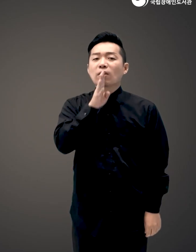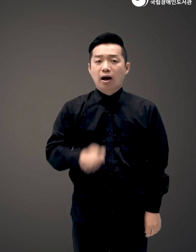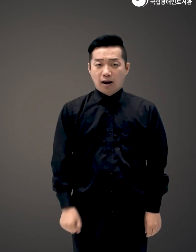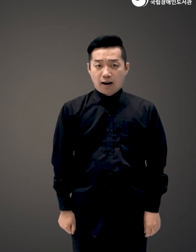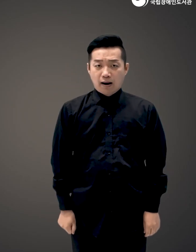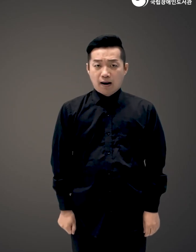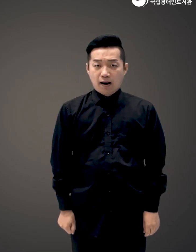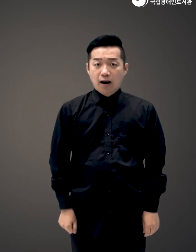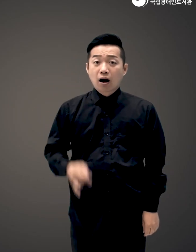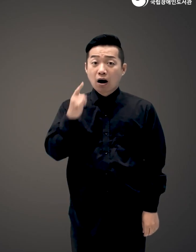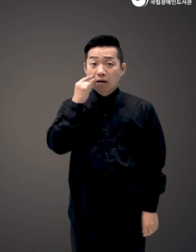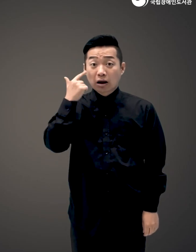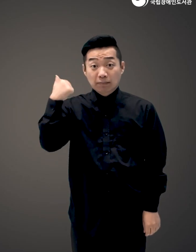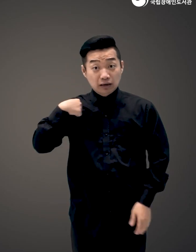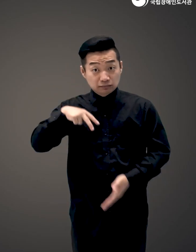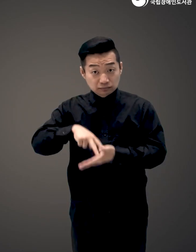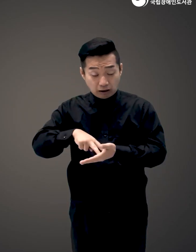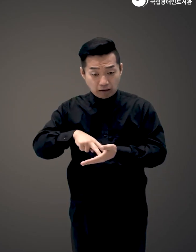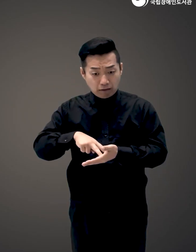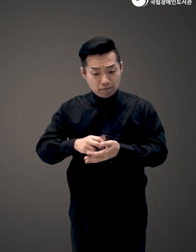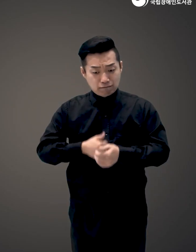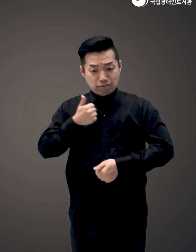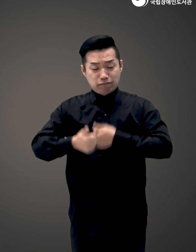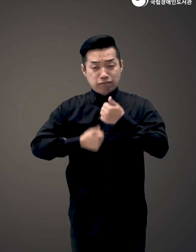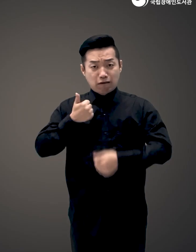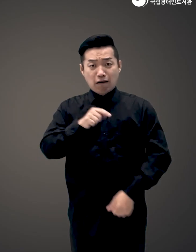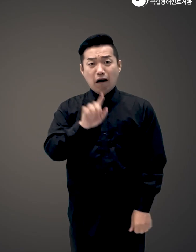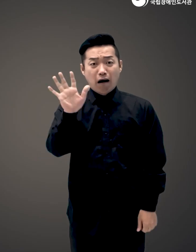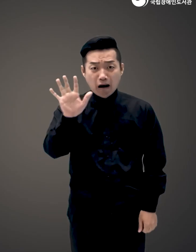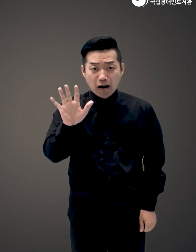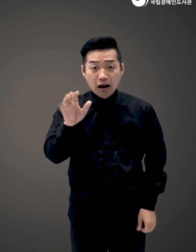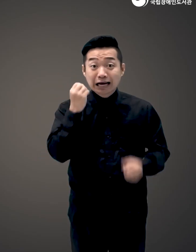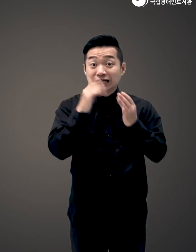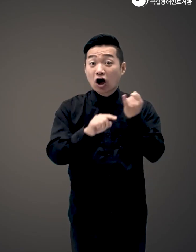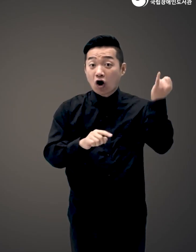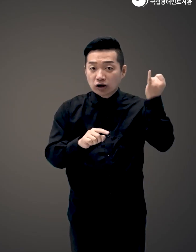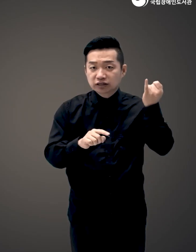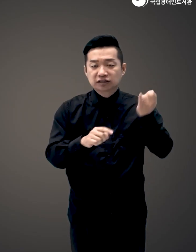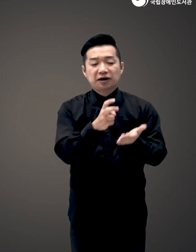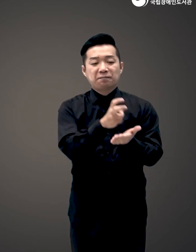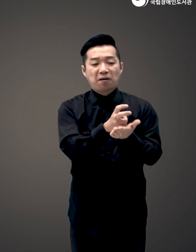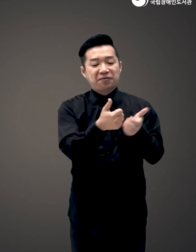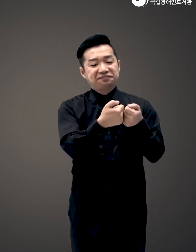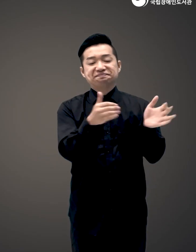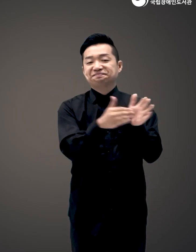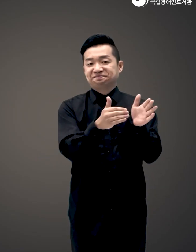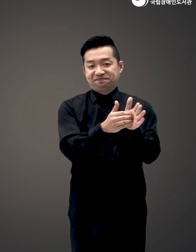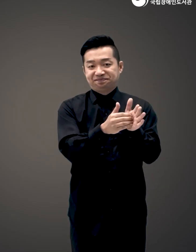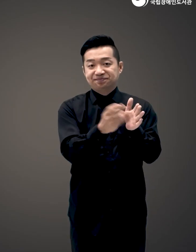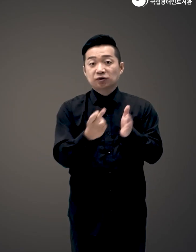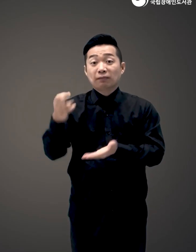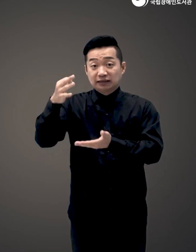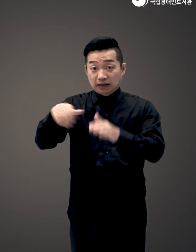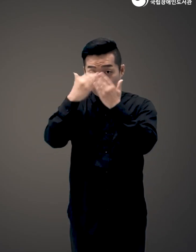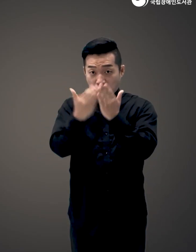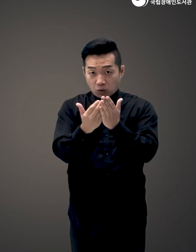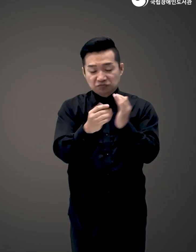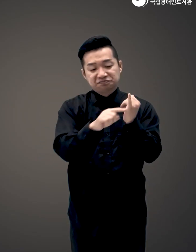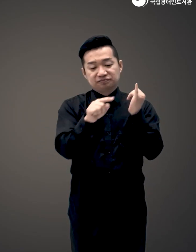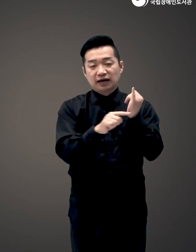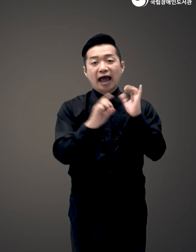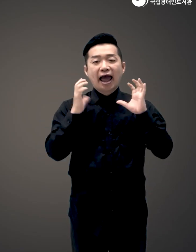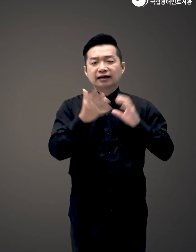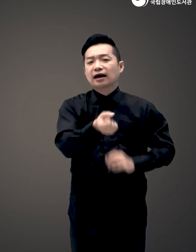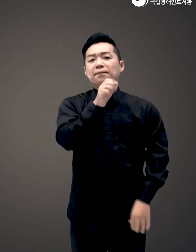오빠야. 엄마 아빠는 그럴 리 없다 펄펄 뛰고. 새언니는 이미 법적으로 알아봤다면서 오빠 재산